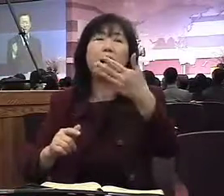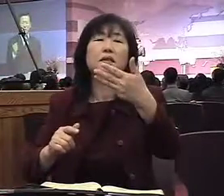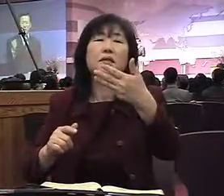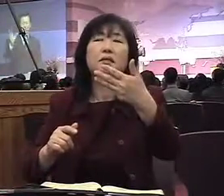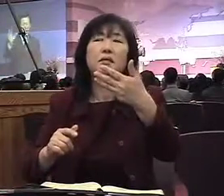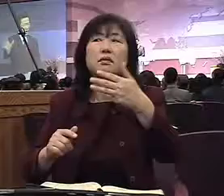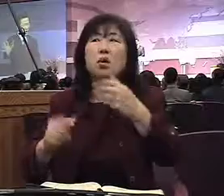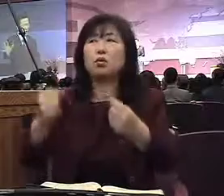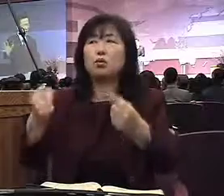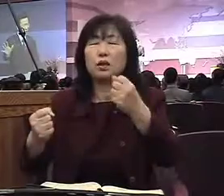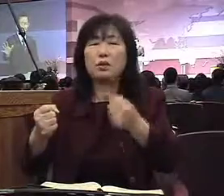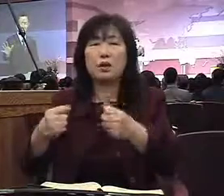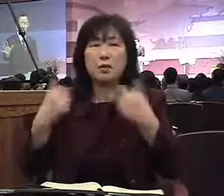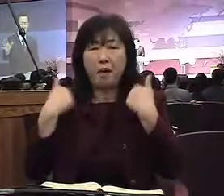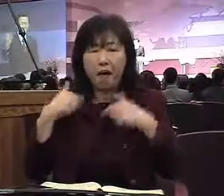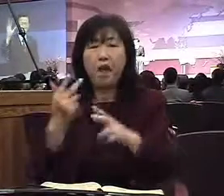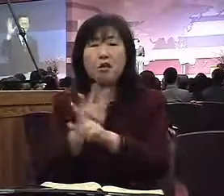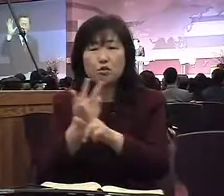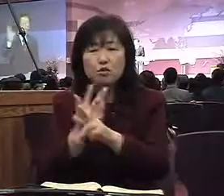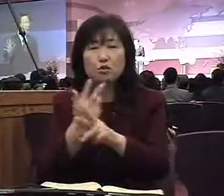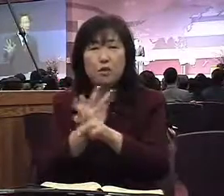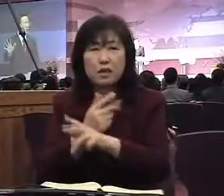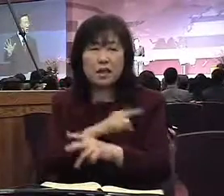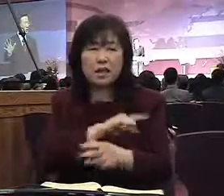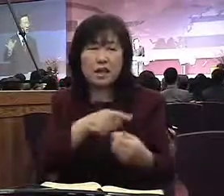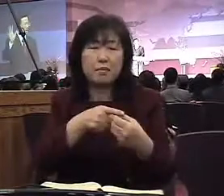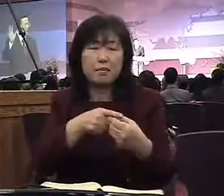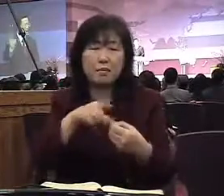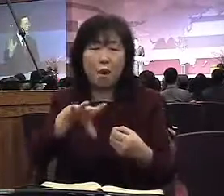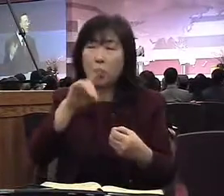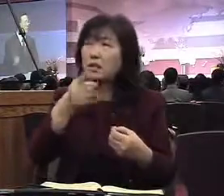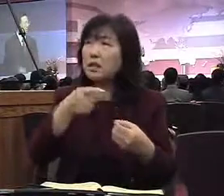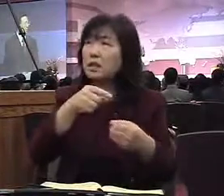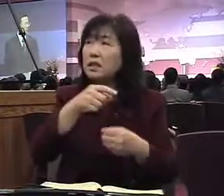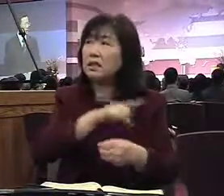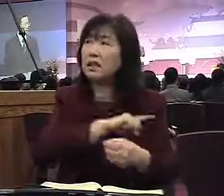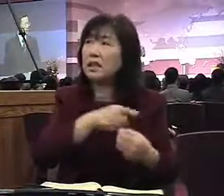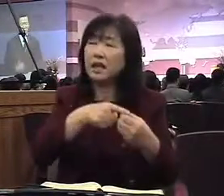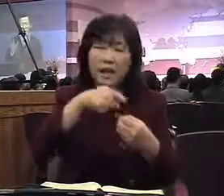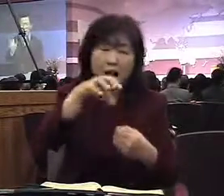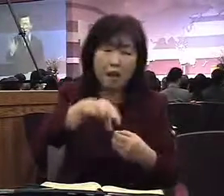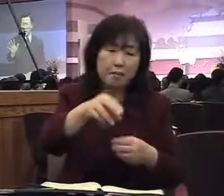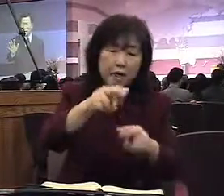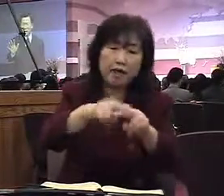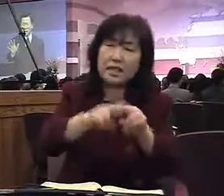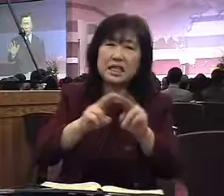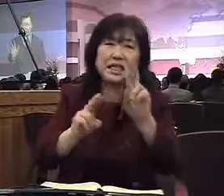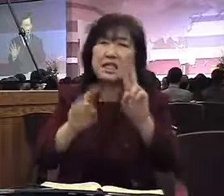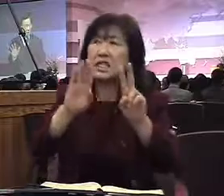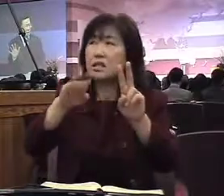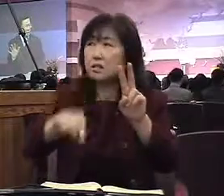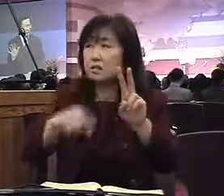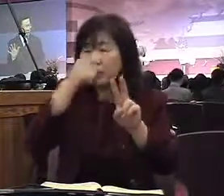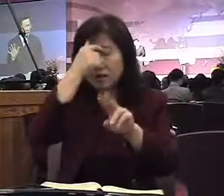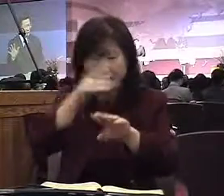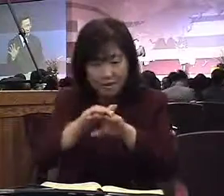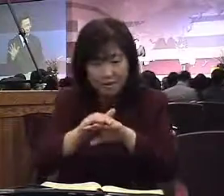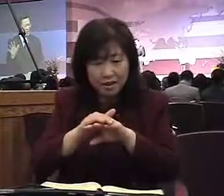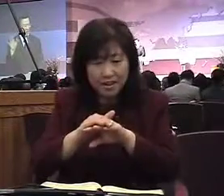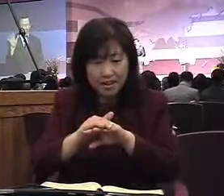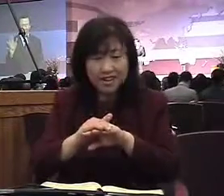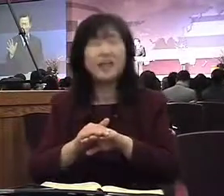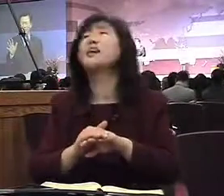운전하셔가지고 그리고 매주일마다 제일 먼저 오시고 제일 앞에 앉으셔서 2부 예배에 오늘도 지금 이 시간이 2부